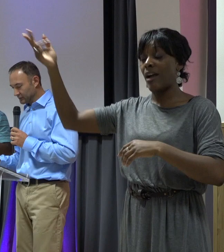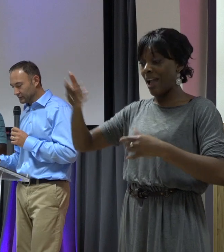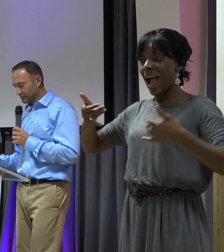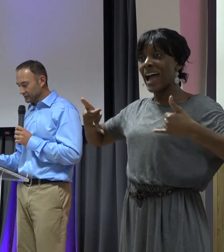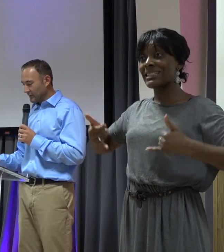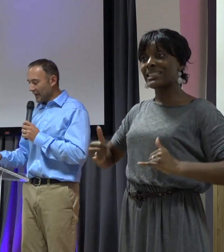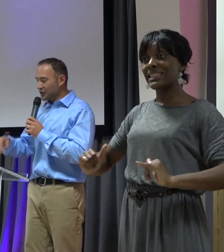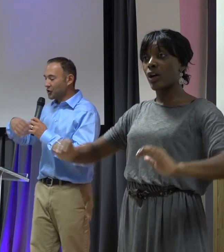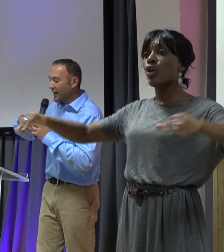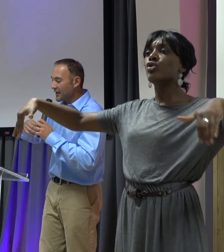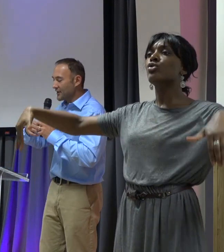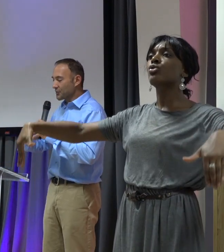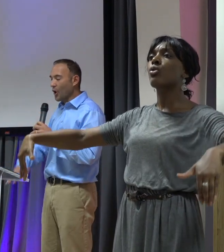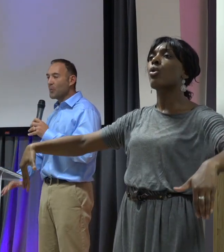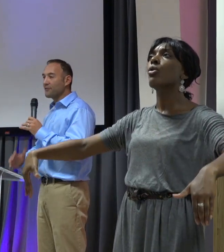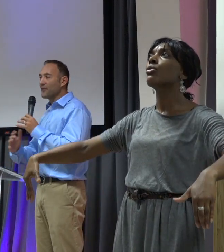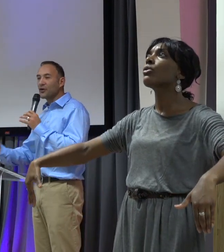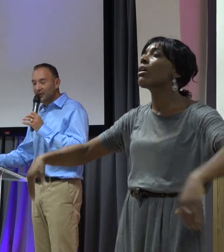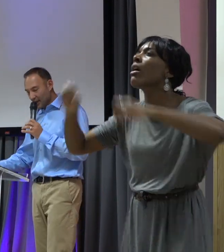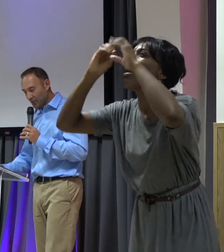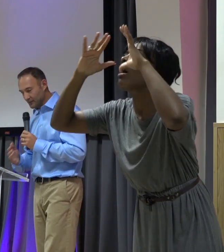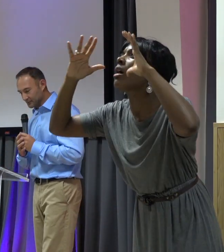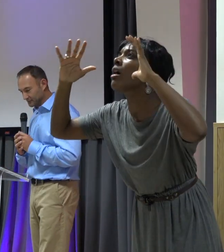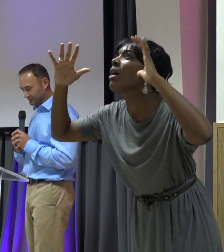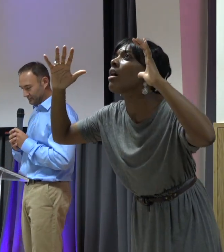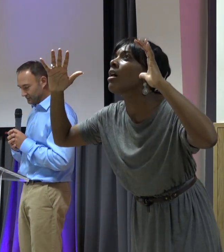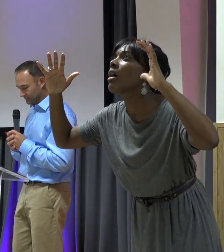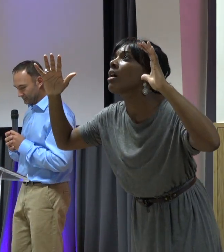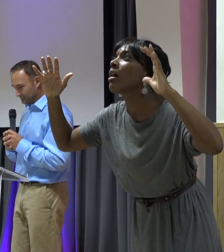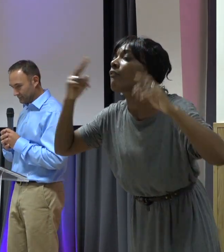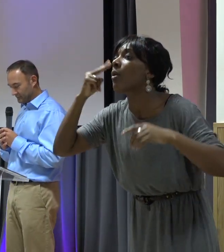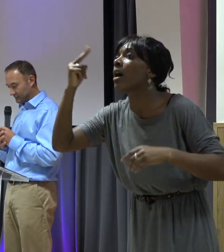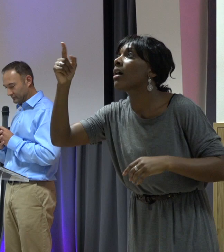sur un trône. and the train of his robe filled the temple.